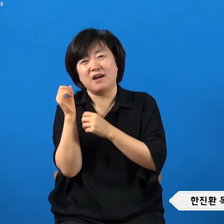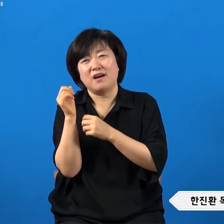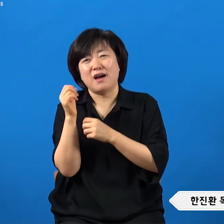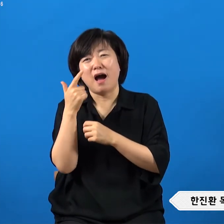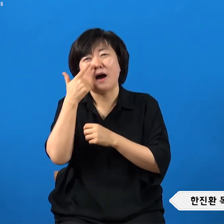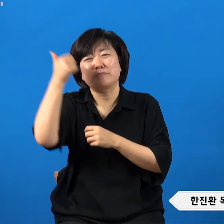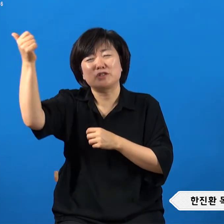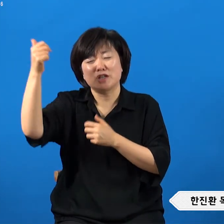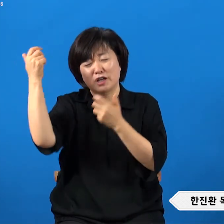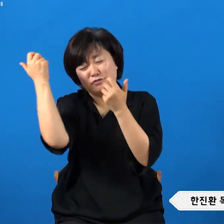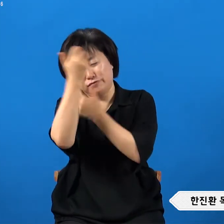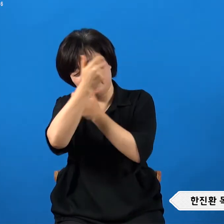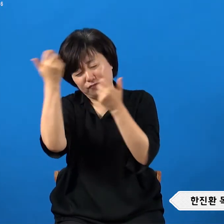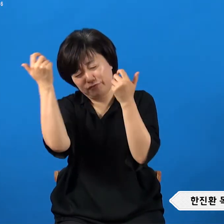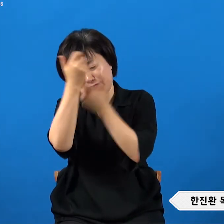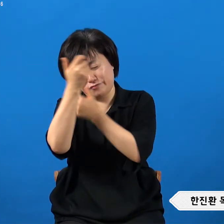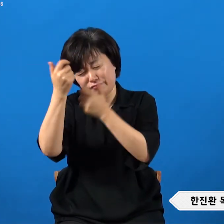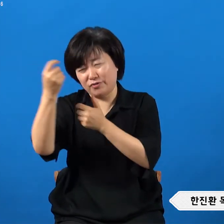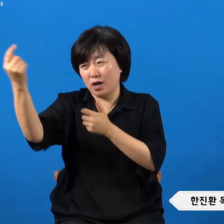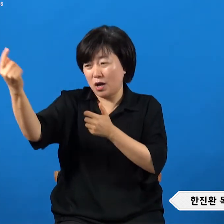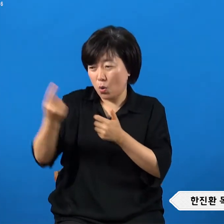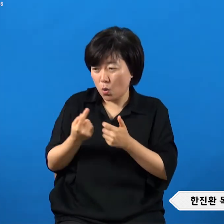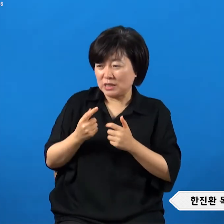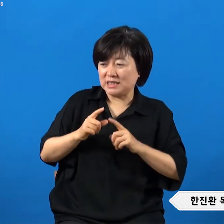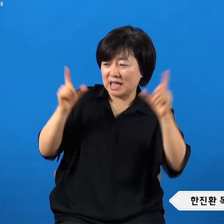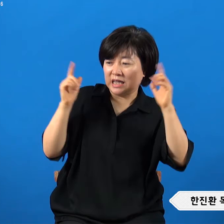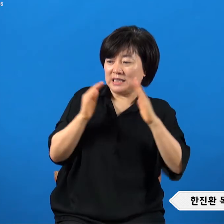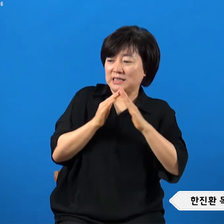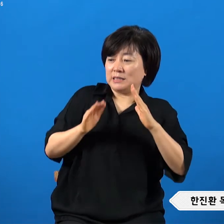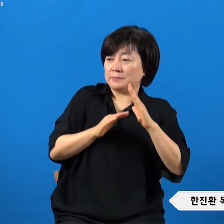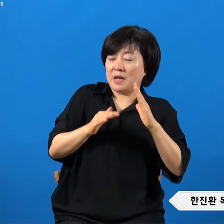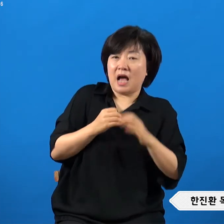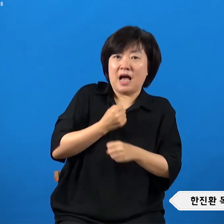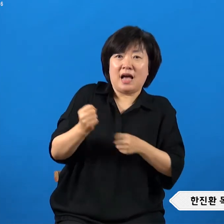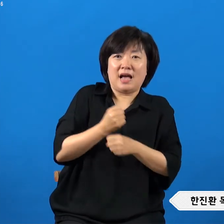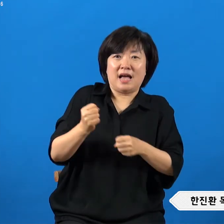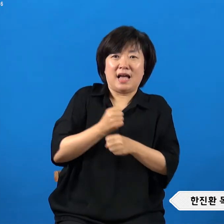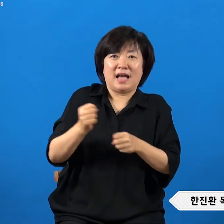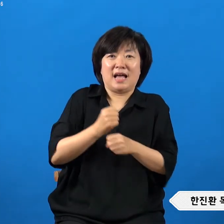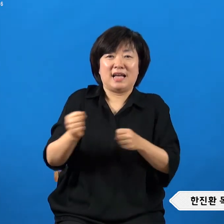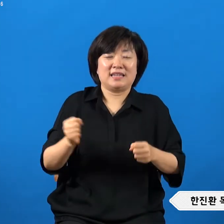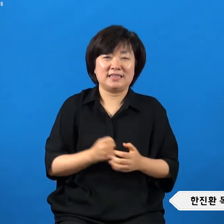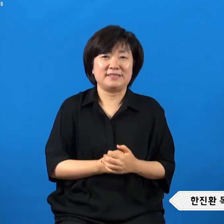아버지 만취해서 오시는 날은 우리 집은 완전히 그냥 초상집입니다.